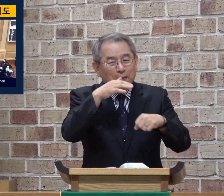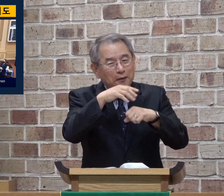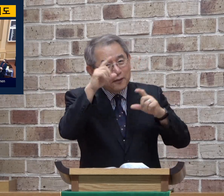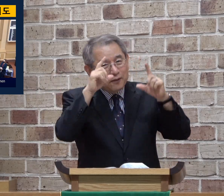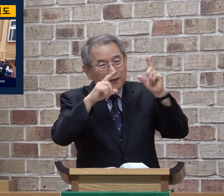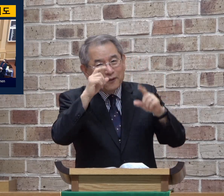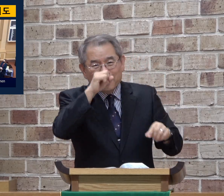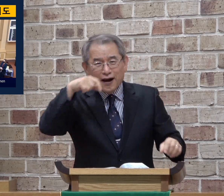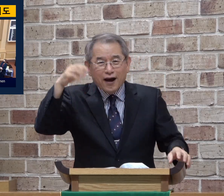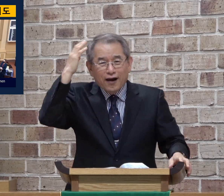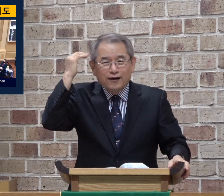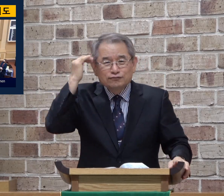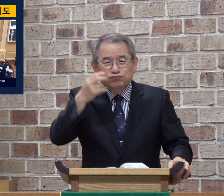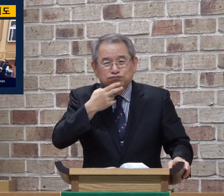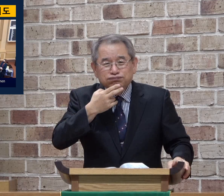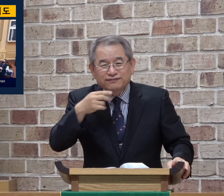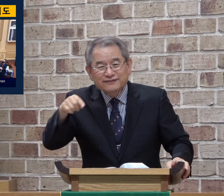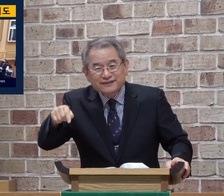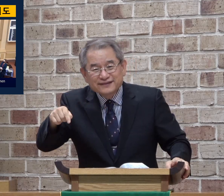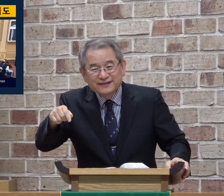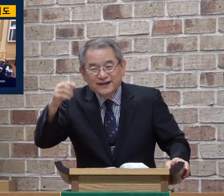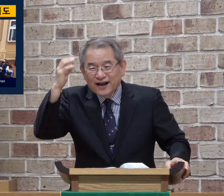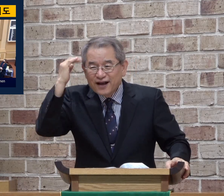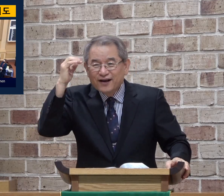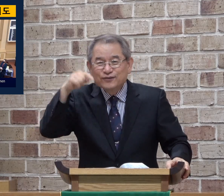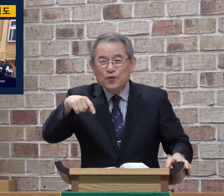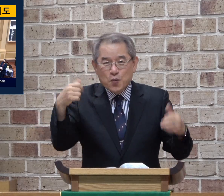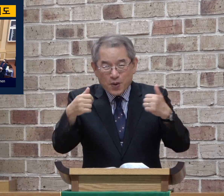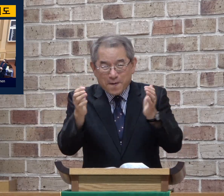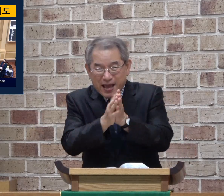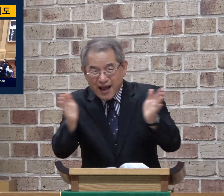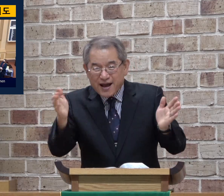미국의 방식입니다. 우리나라에는 물론 그런 건 없죠.